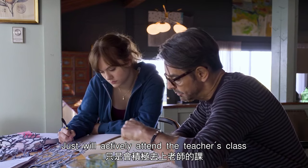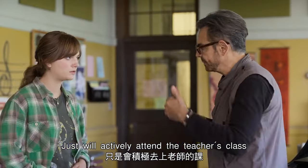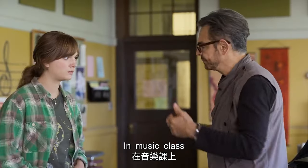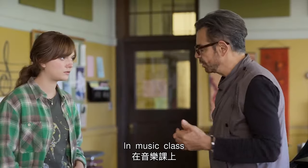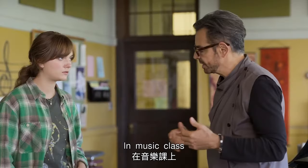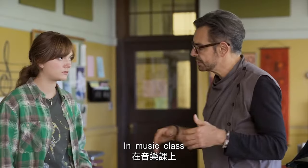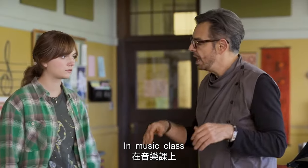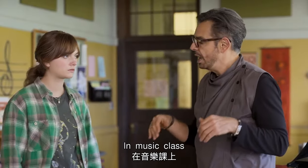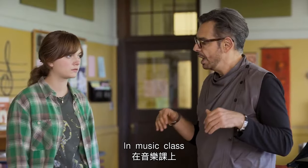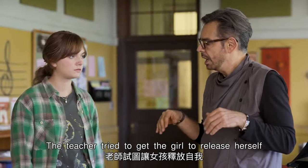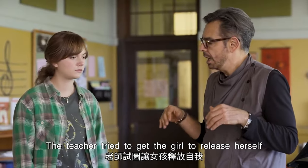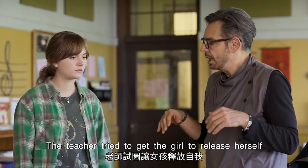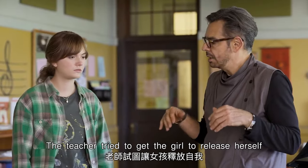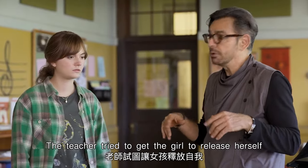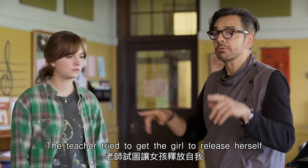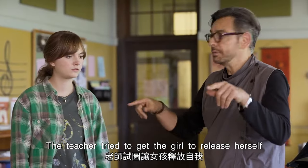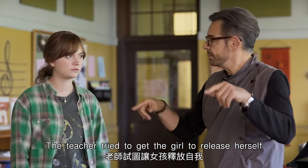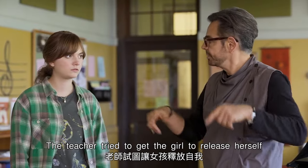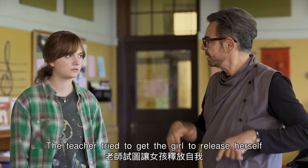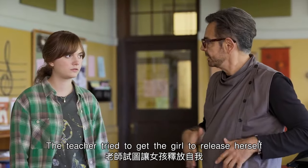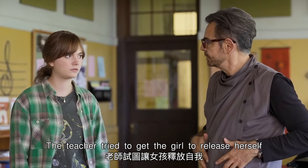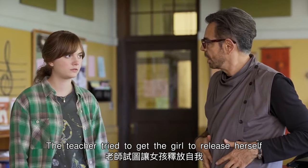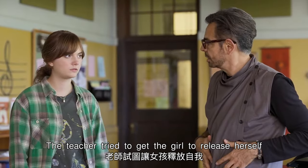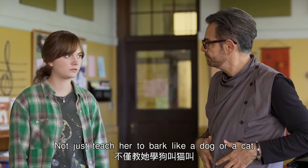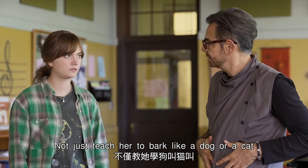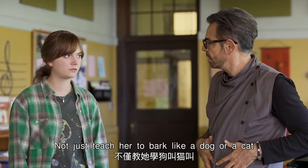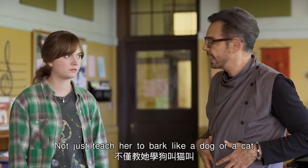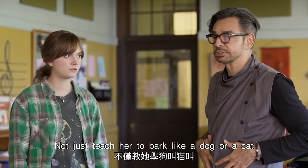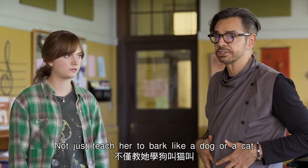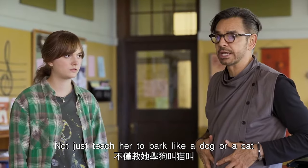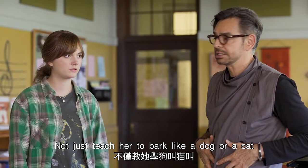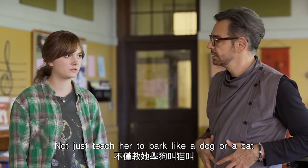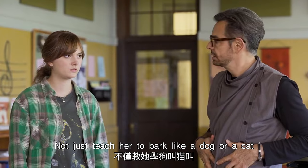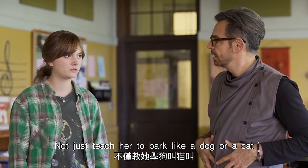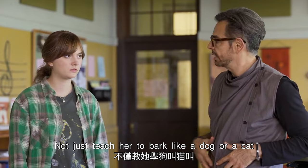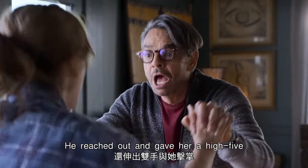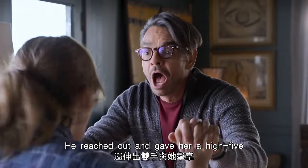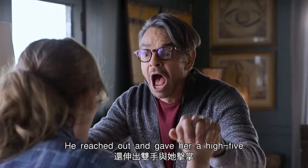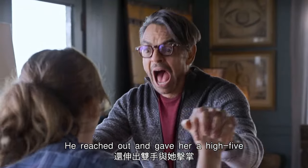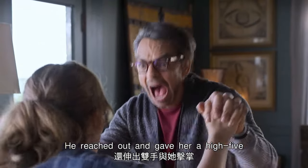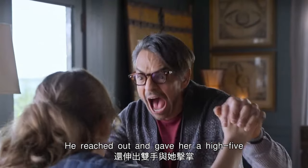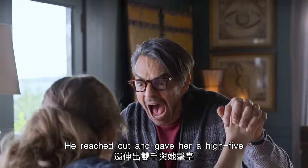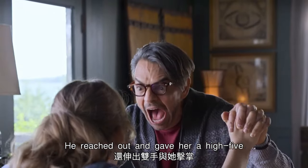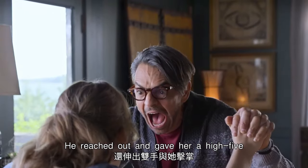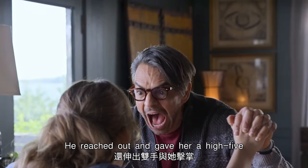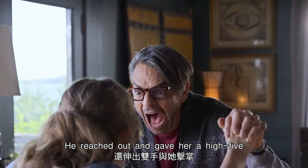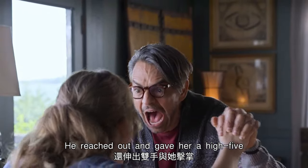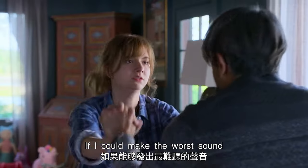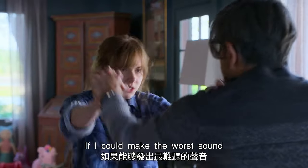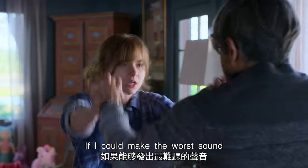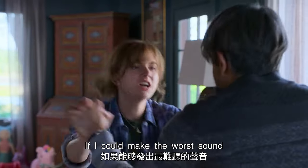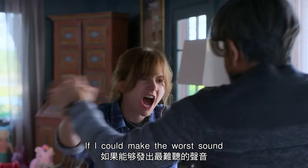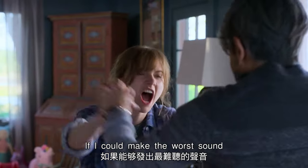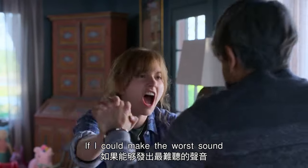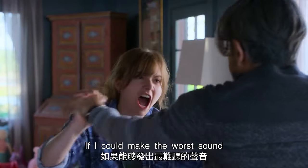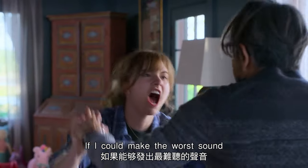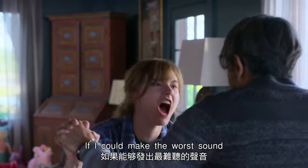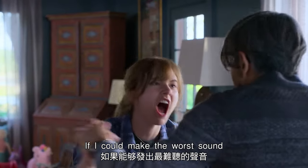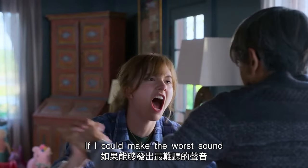课在音乐课上老师试图让女孩释放自我不仅教她学狗叫猫叫还伸出双手与她击掌如果能够发出最难听的声